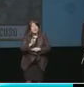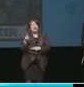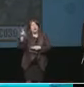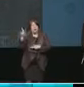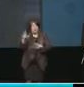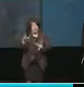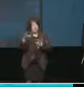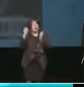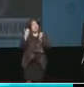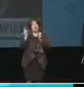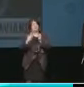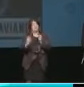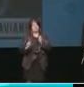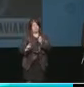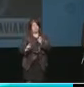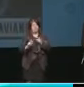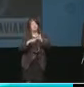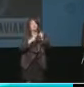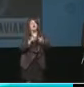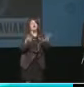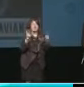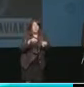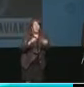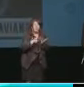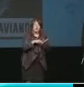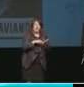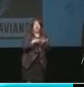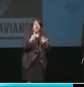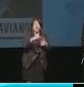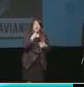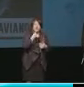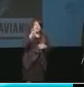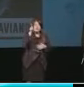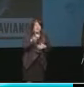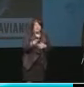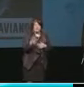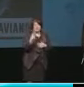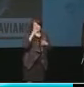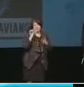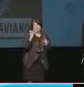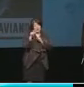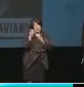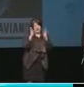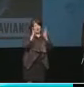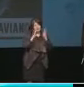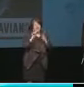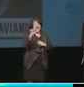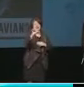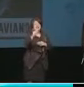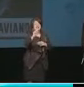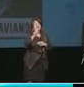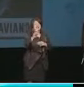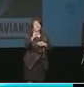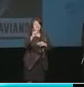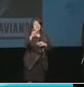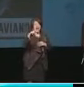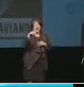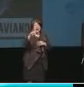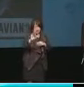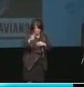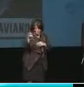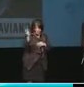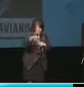Roberto Sabiano che come dice Senza Frontiere ci racconterà è di migrazioni contemporanee e farà un omaggio a Corrado Alvaro